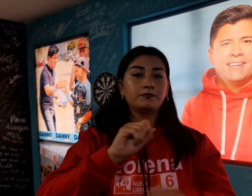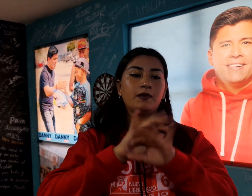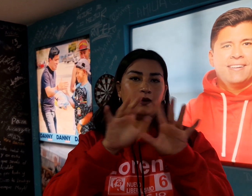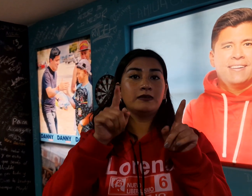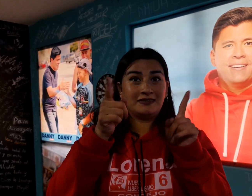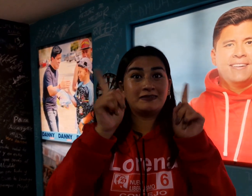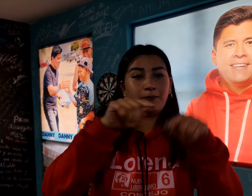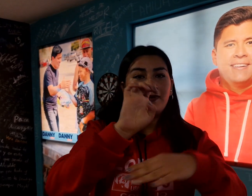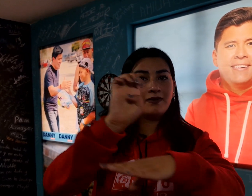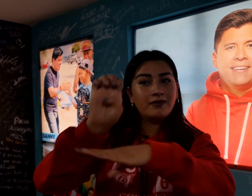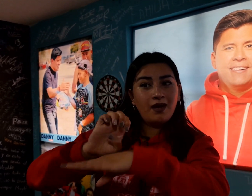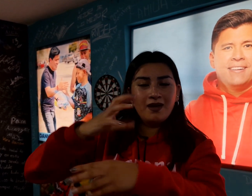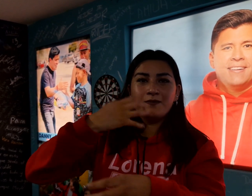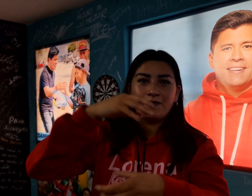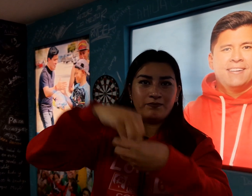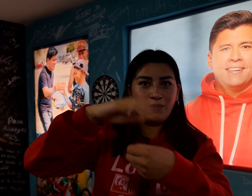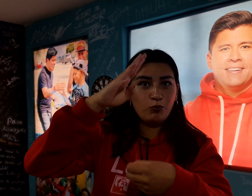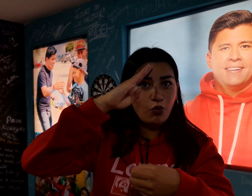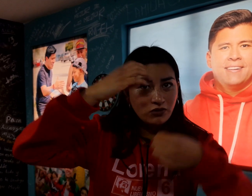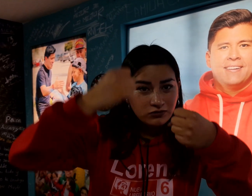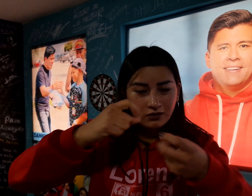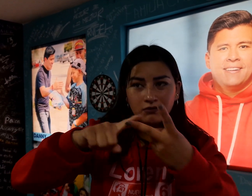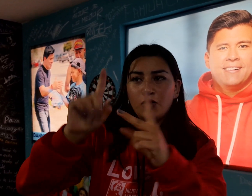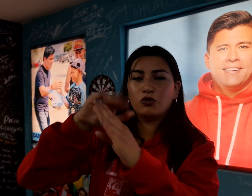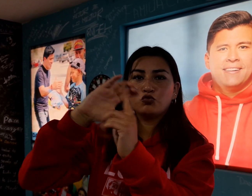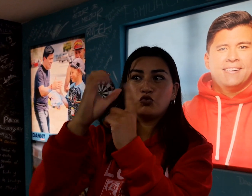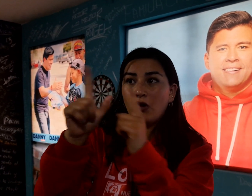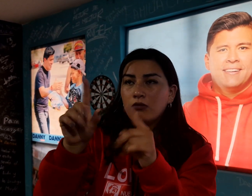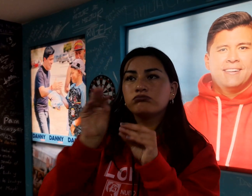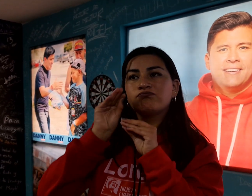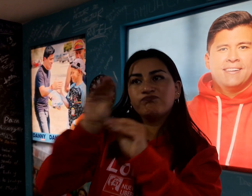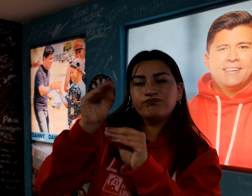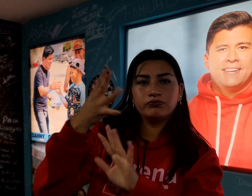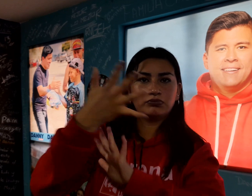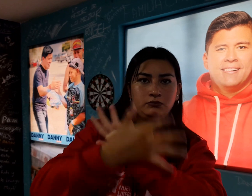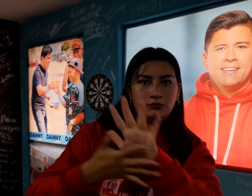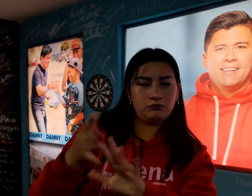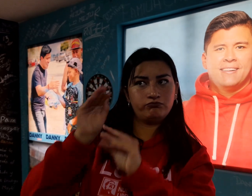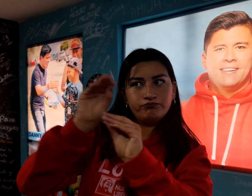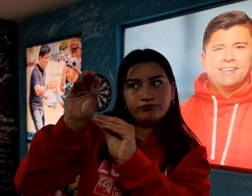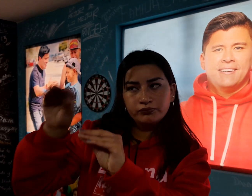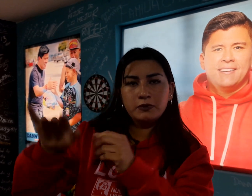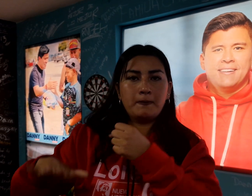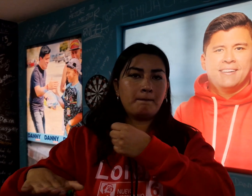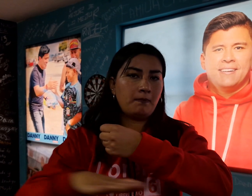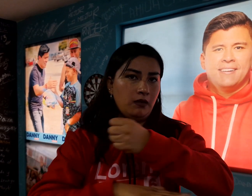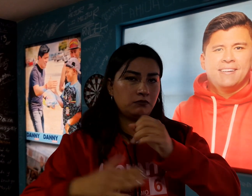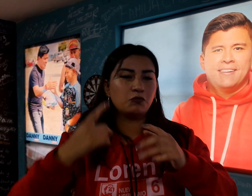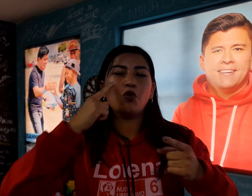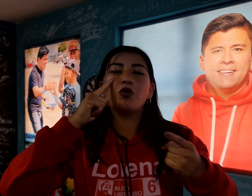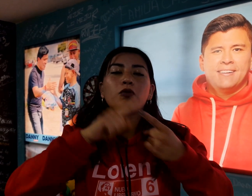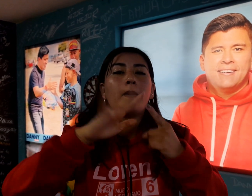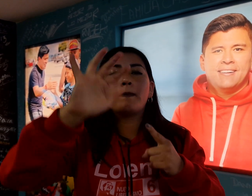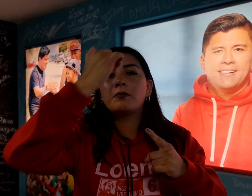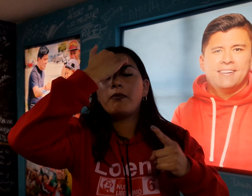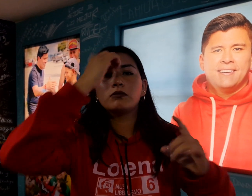Claro que sí, es muy importante, y por ello es que las diferentes entidades como la policía y los otros entes territoriales